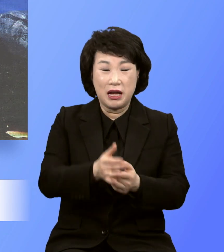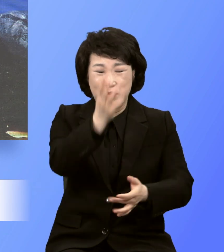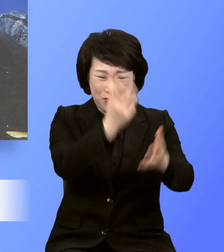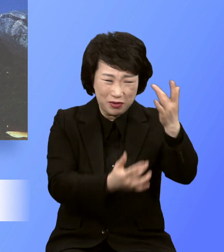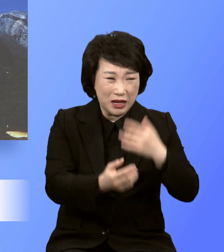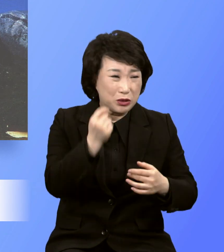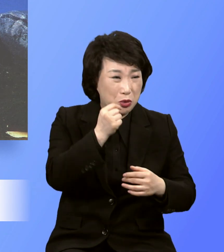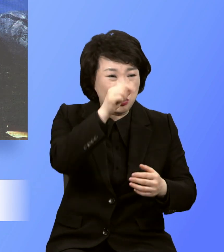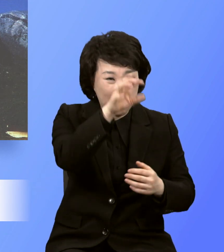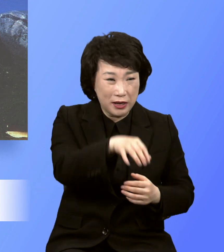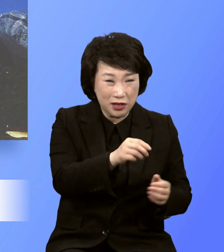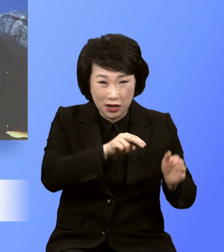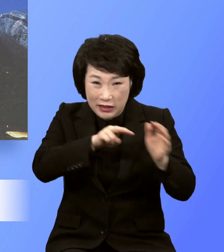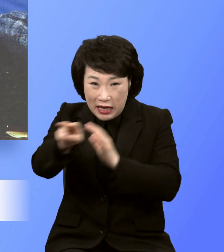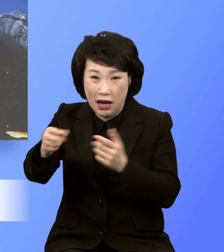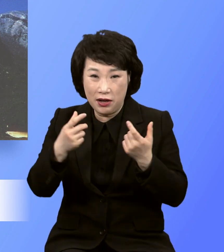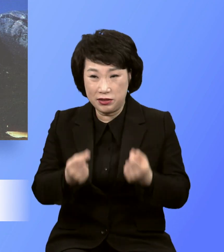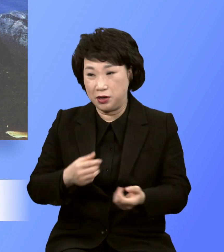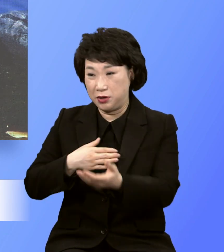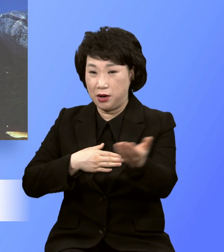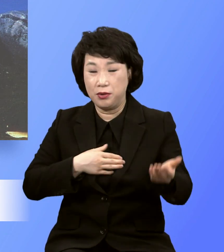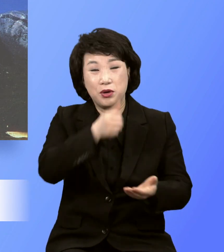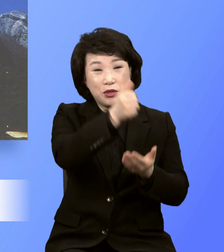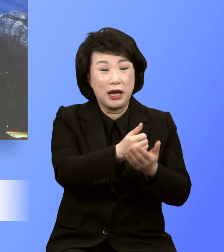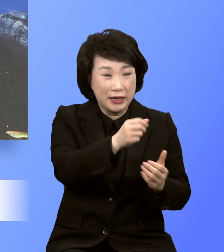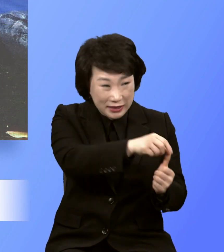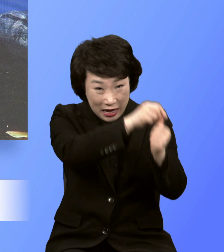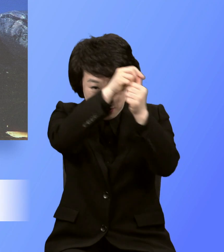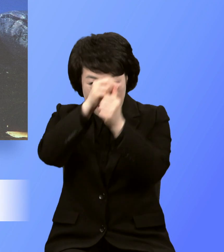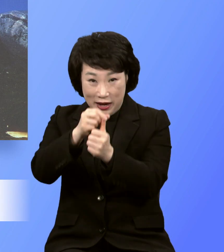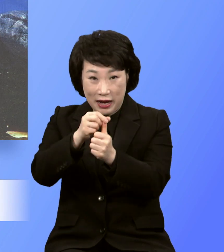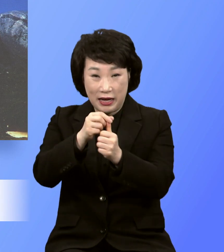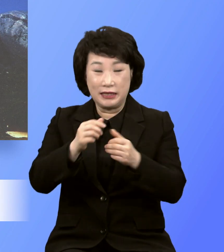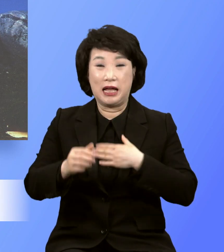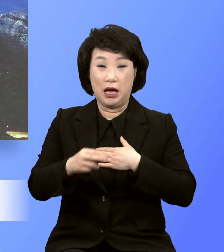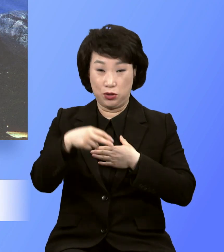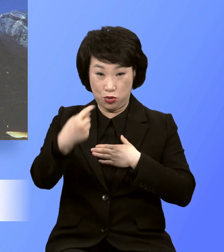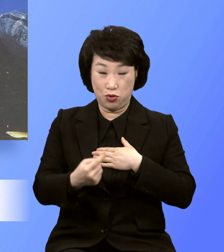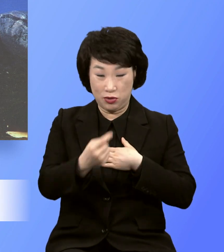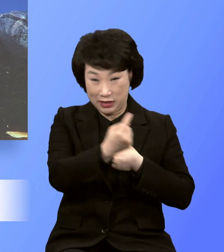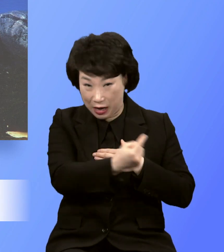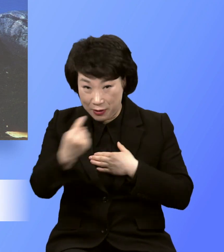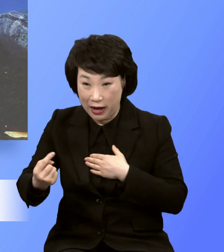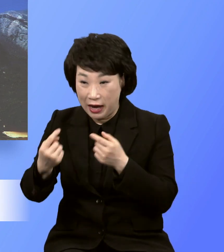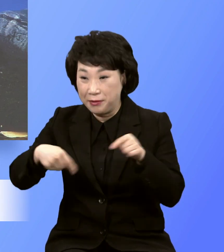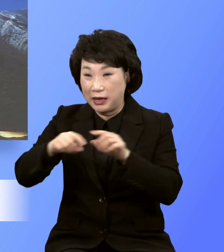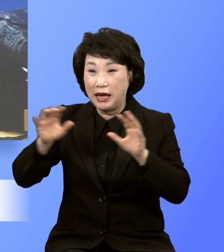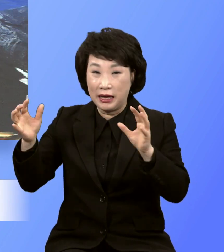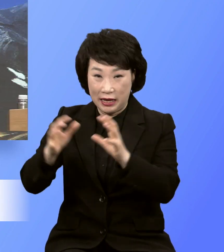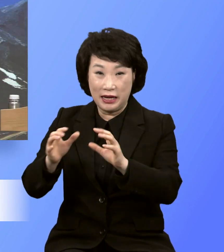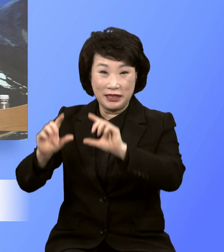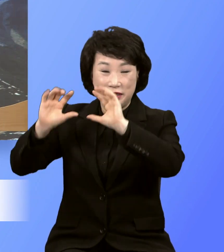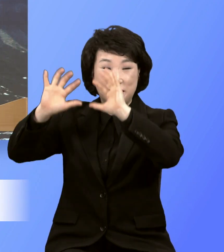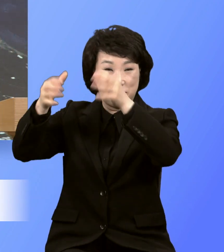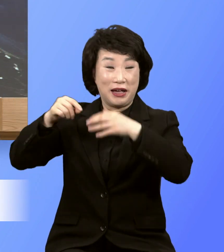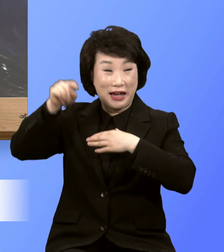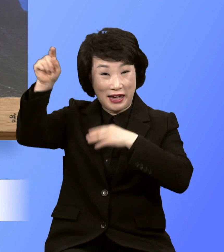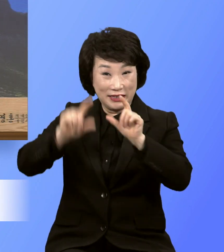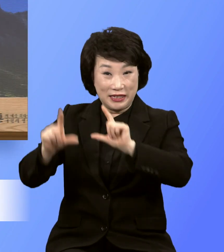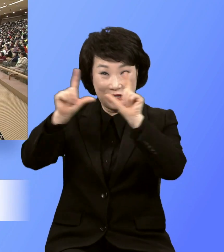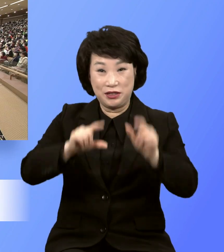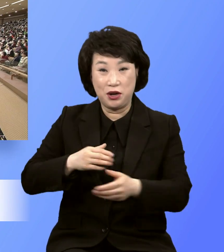화염 소돔에서 튀어나오듯이 죄에서 끌어내고 나도 나와 함께 사는 여러분 되기를 주님의